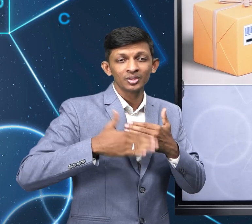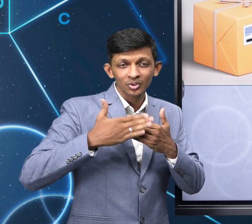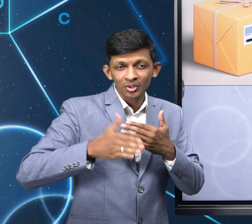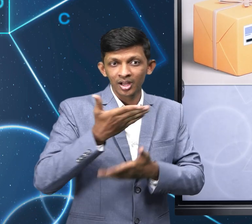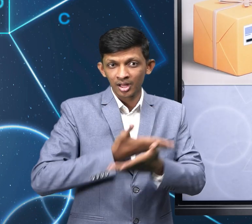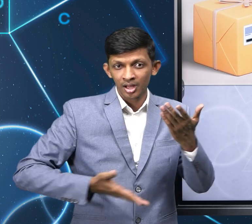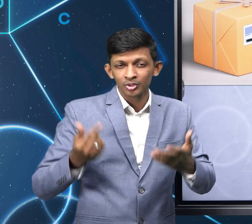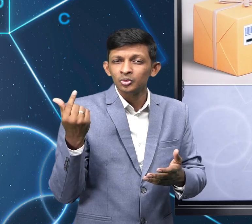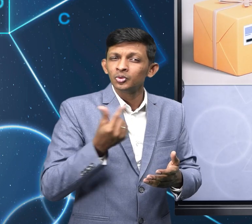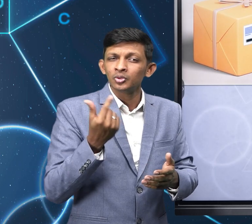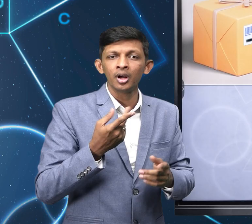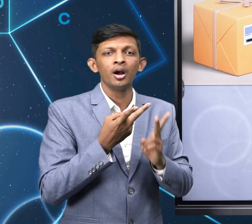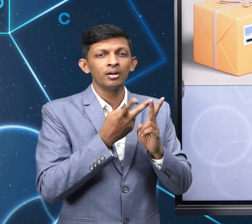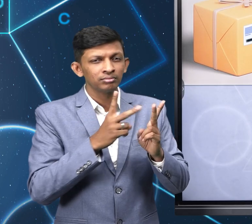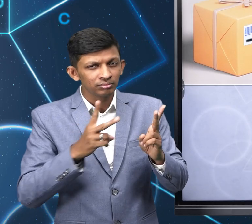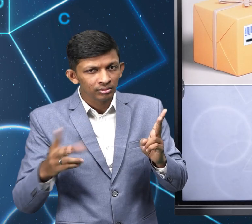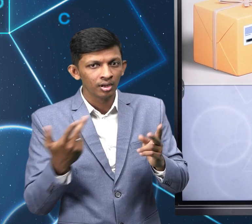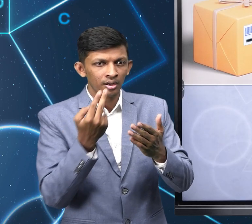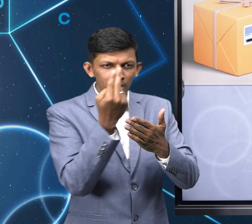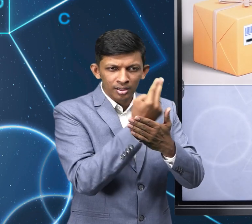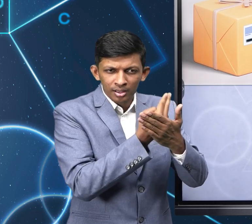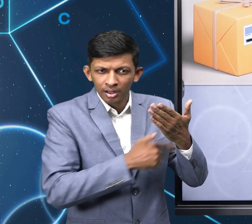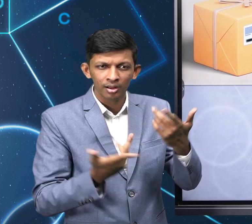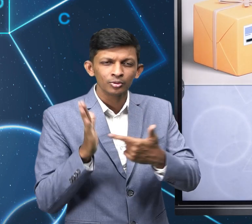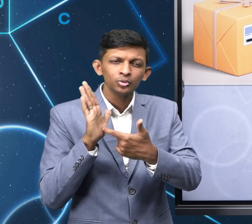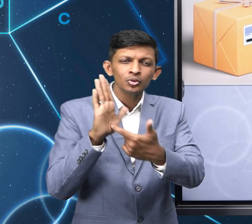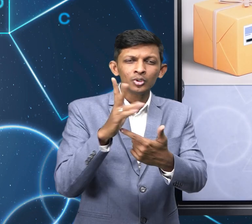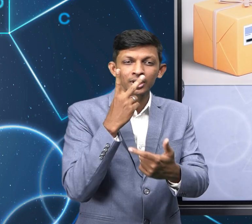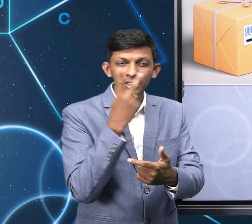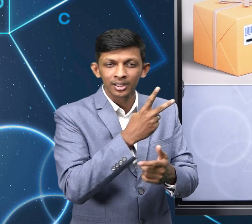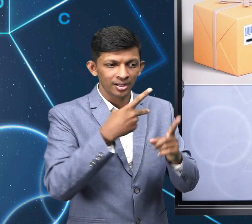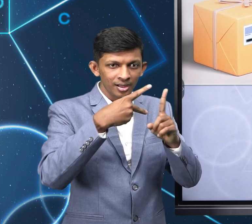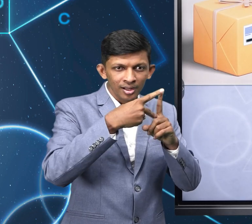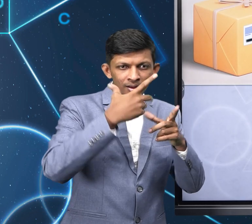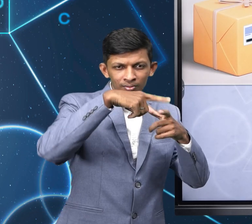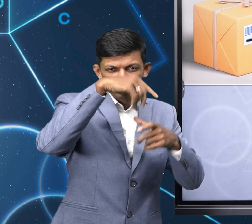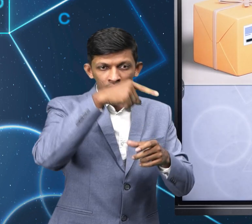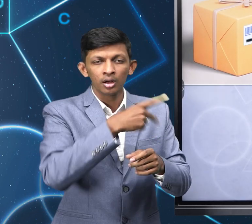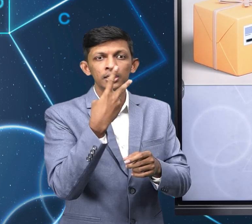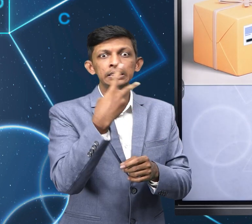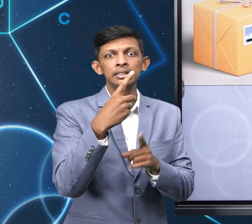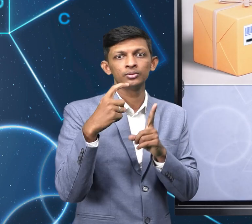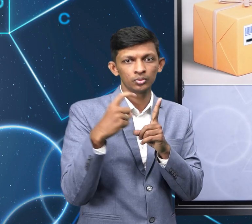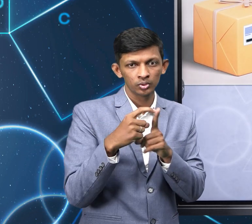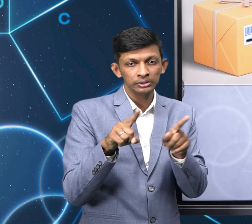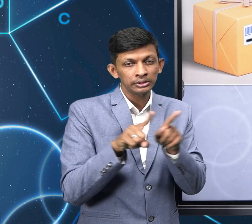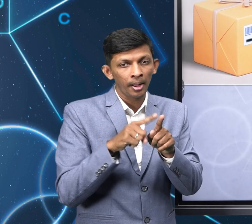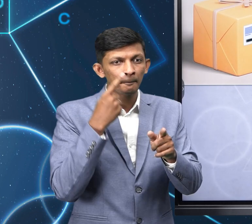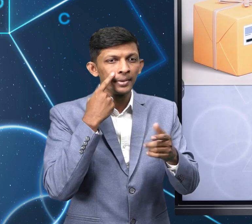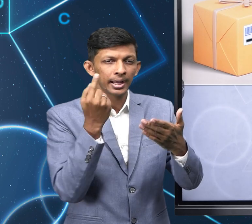म्हणून आम्ही हे आकार 2D मध्ये रेखाटण्यासाठी किंवा दर्शविण्यासाठी वेगवेगळे मार्ग